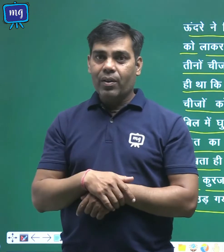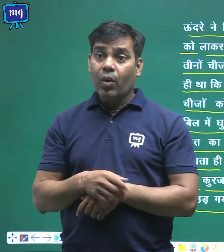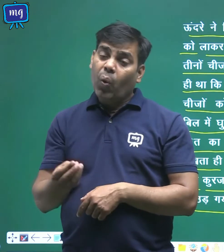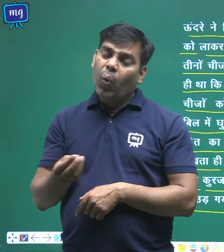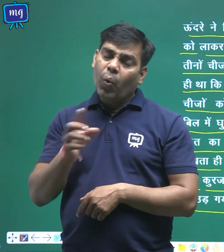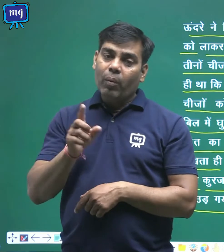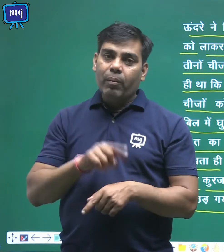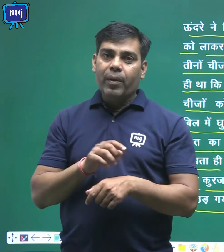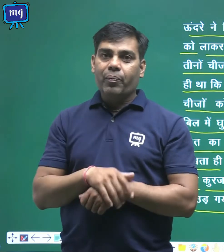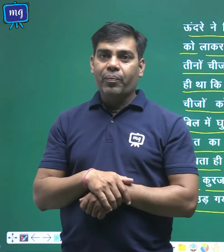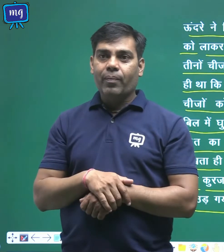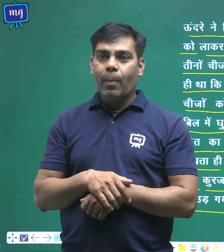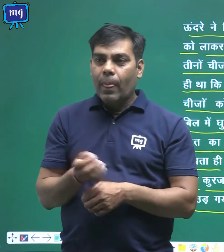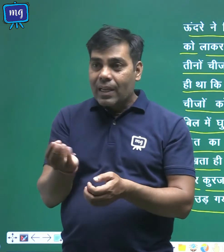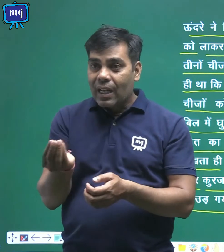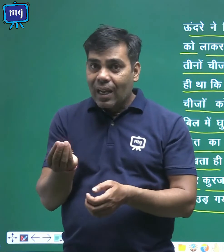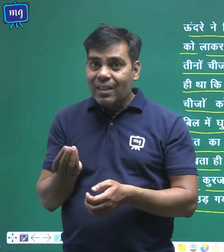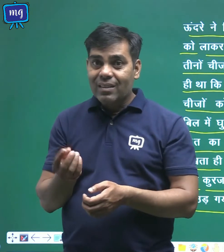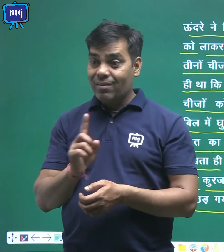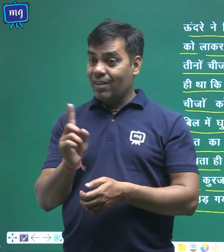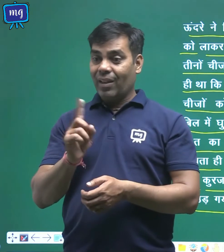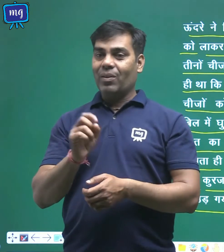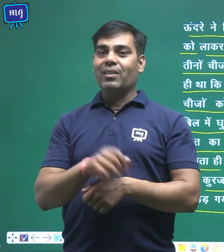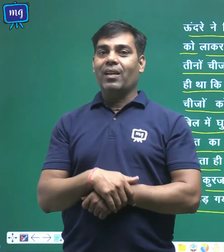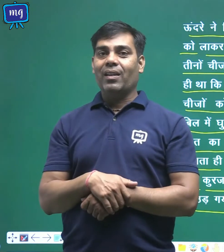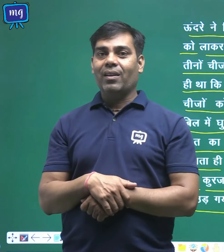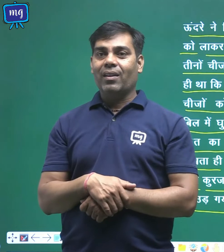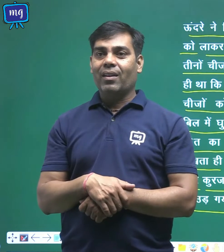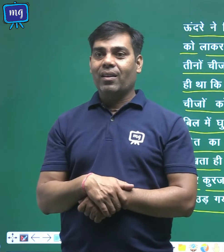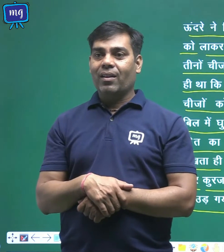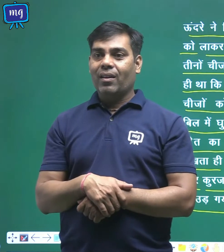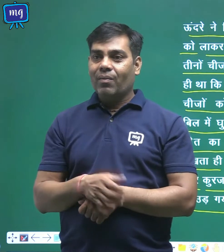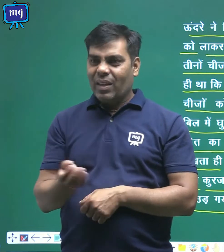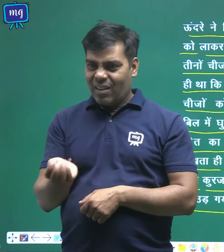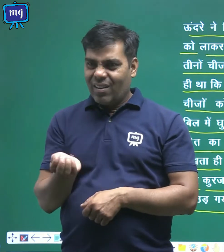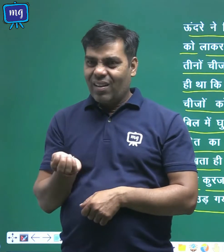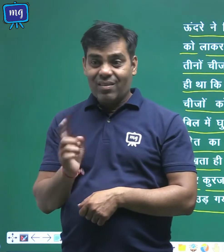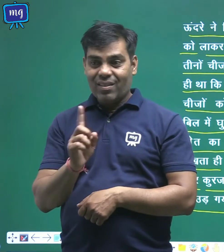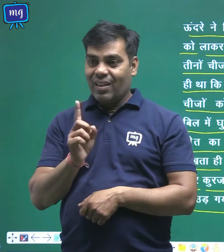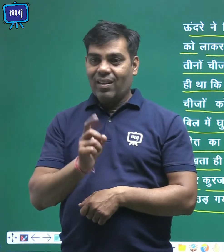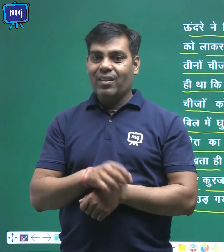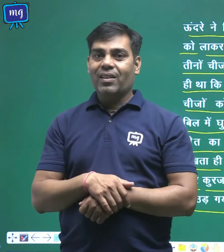भी लोभी नहीं होना चाहिए, हमें लालच नहीं करना चाहिए,